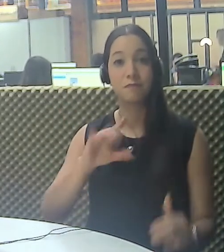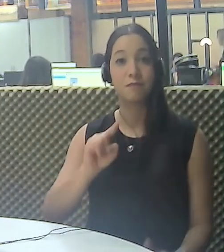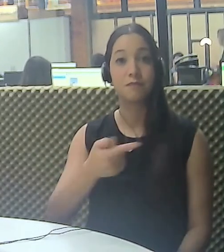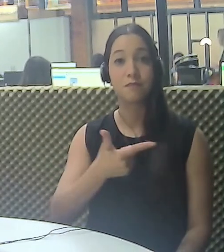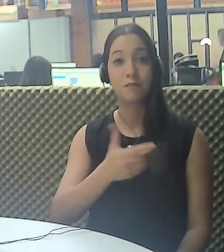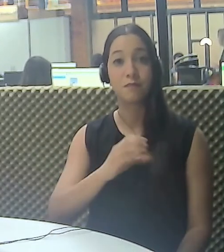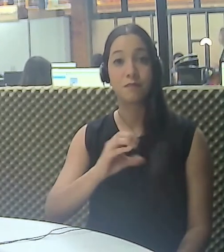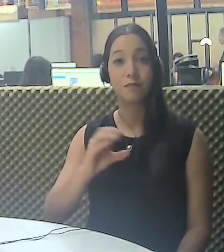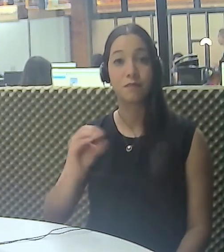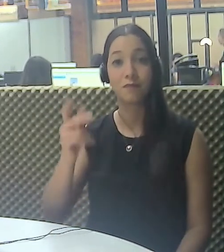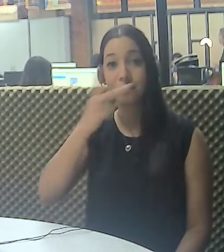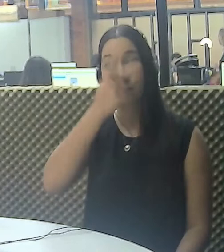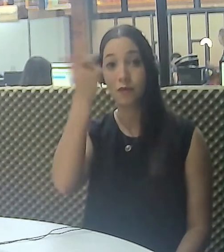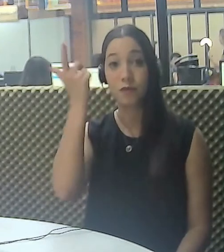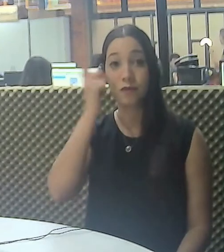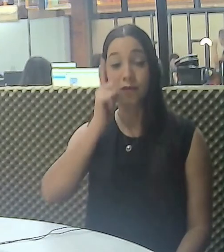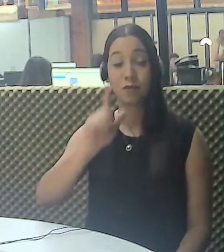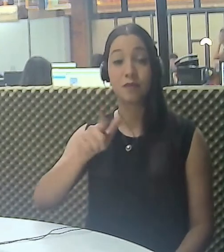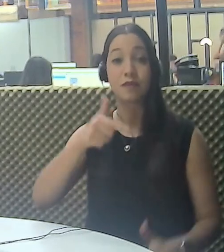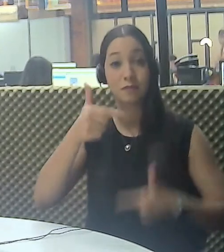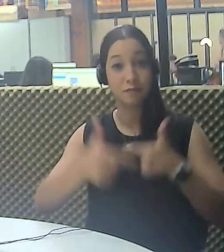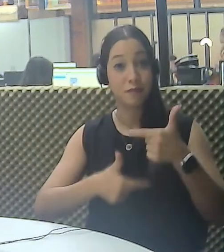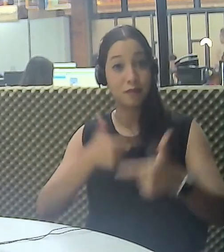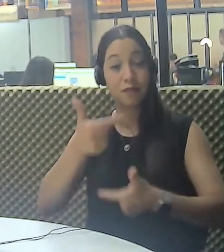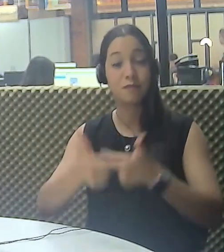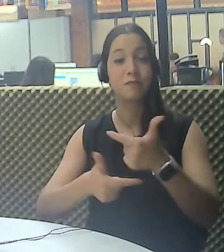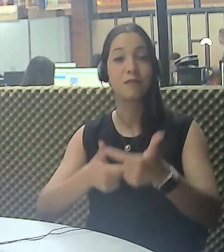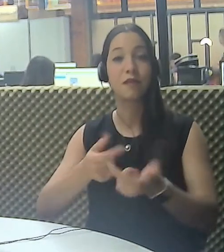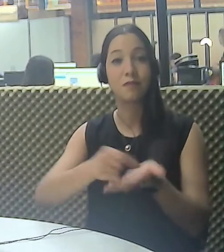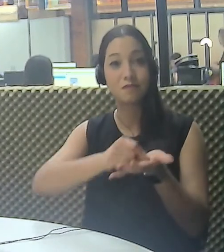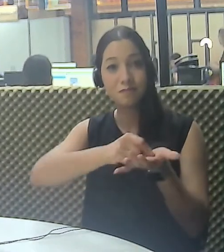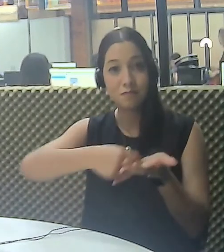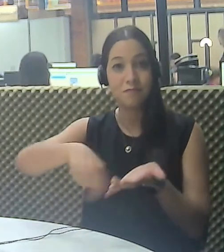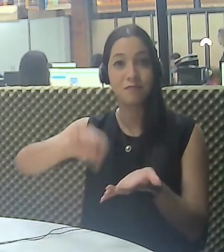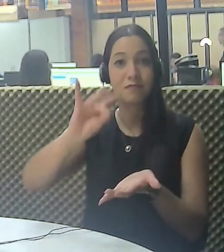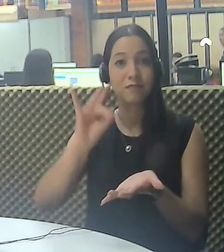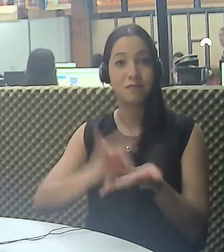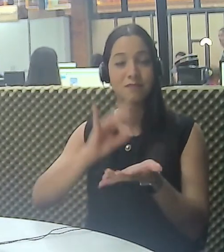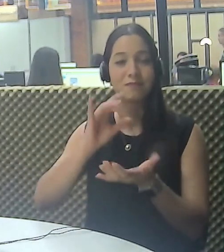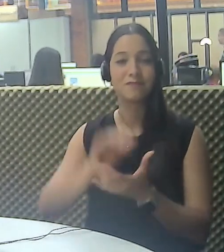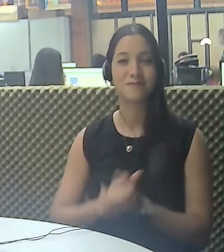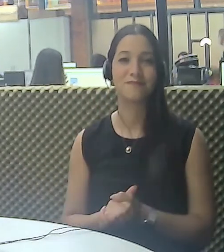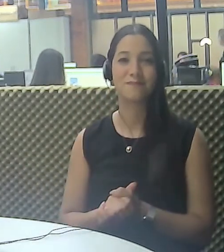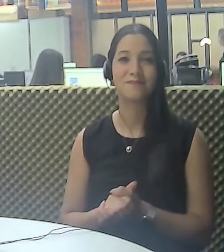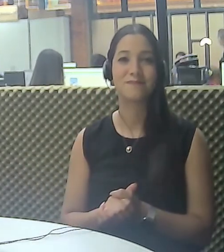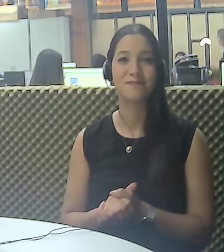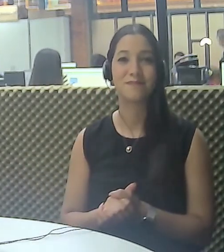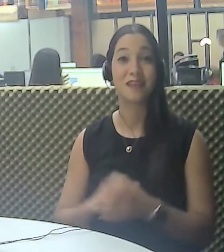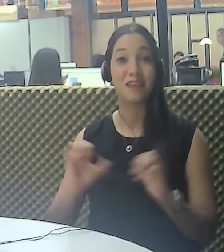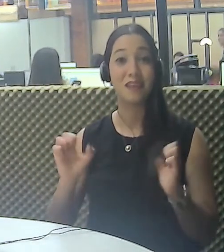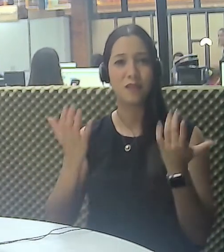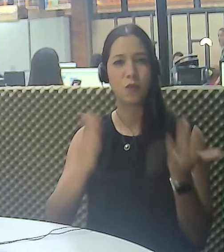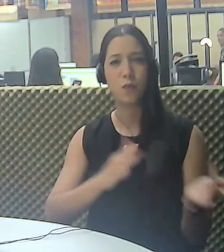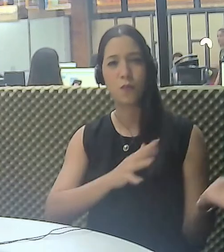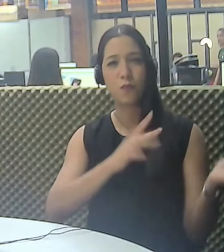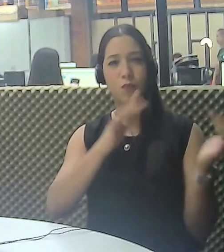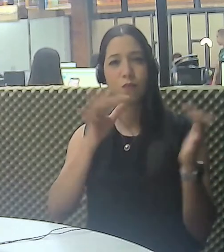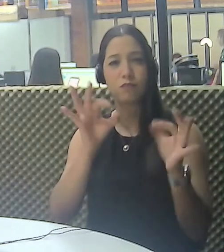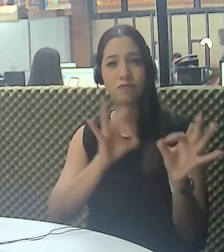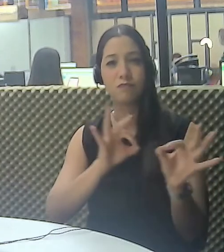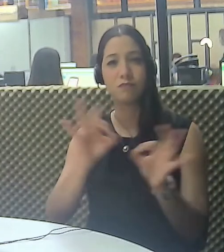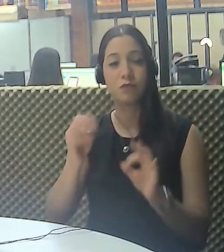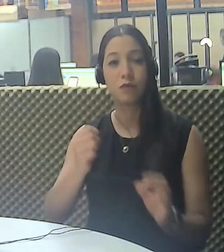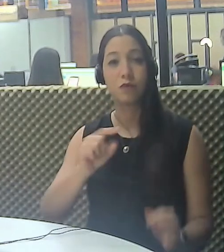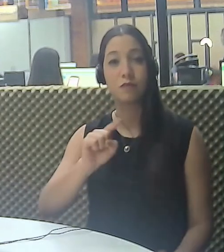1.200 pessoas saíram da Arena Sabiazinho com a admissão em andamento. Durante o evento, foram elaborados